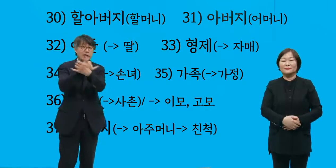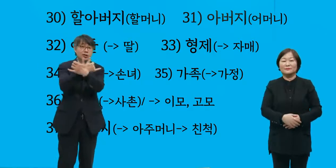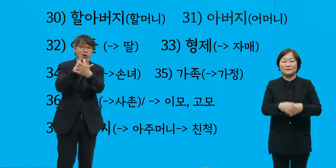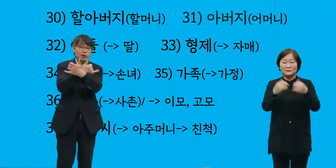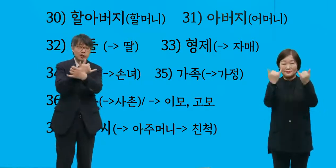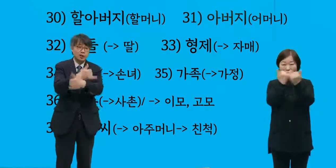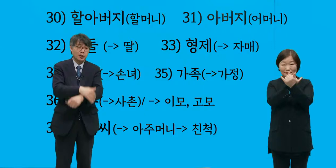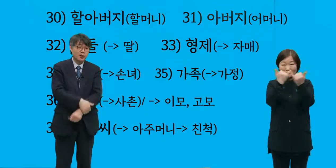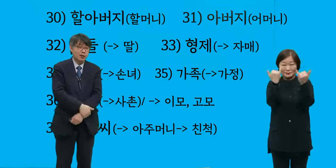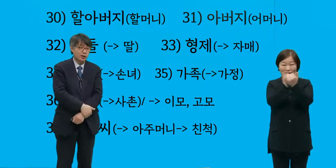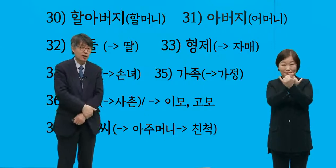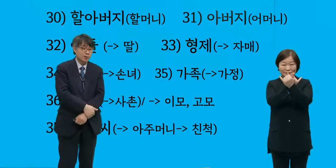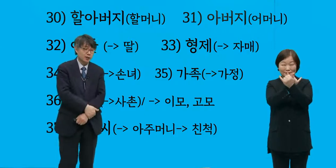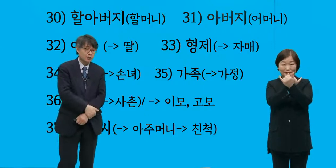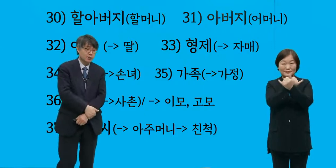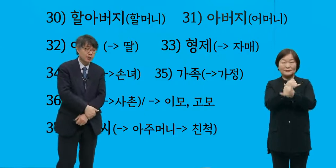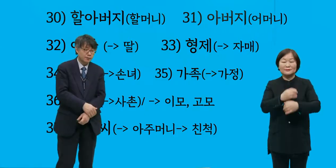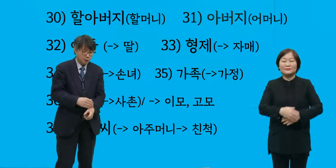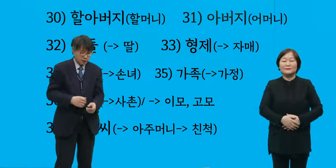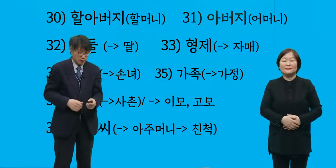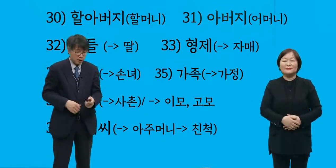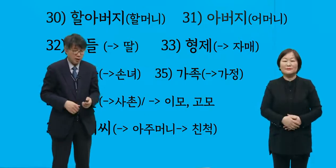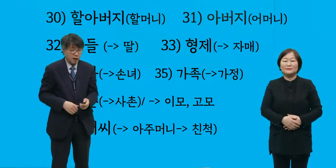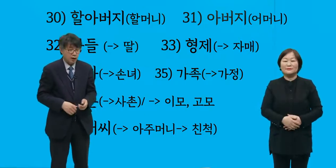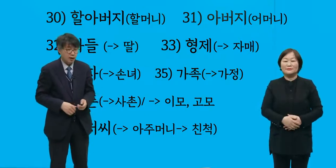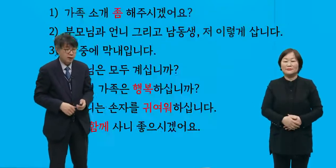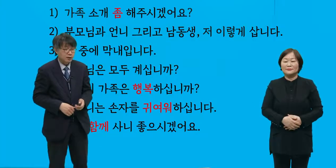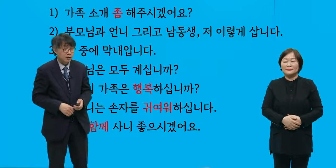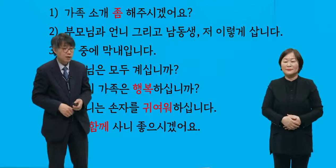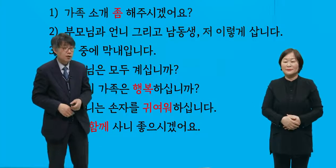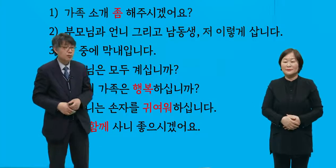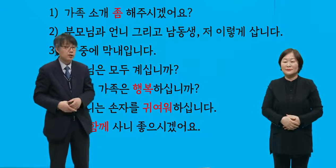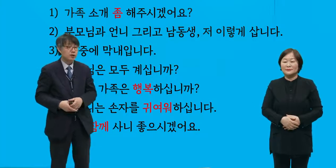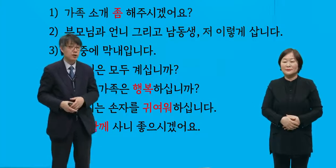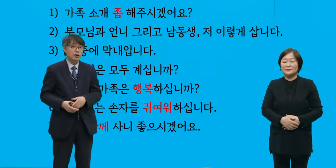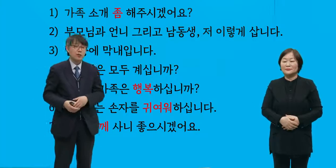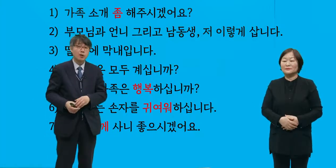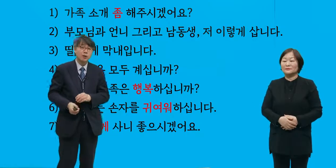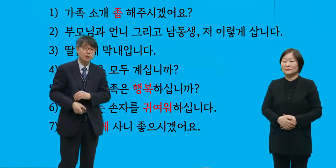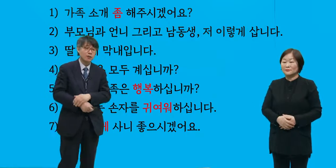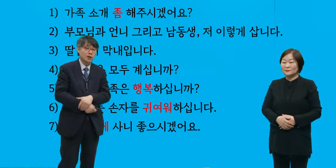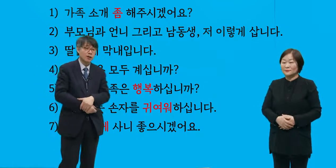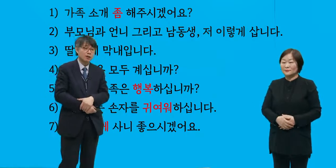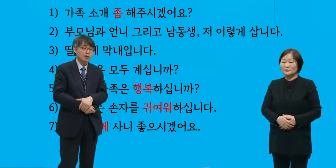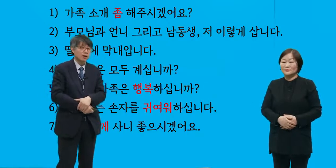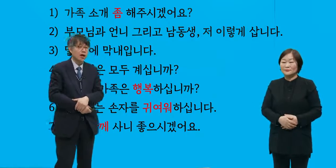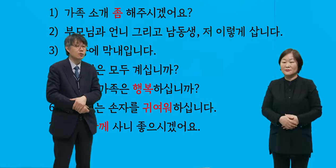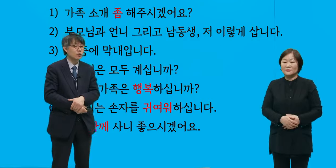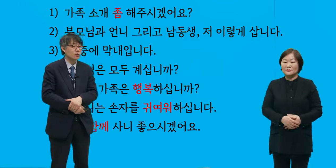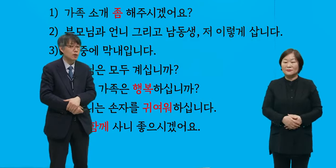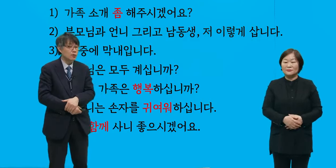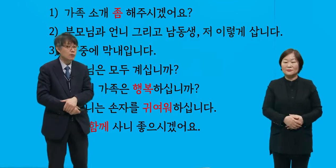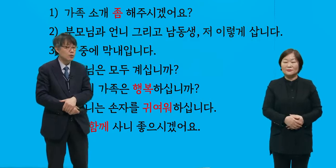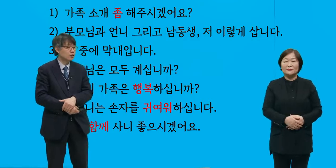친척 이렇게 하시면 되겠습니다. 자, 그러면 이제 한번 해보겠습니다. 가족 소개 좀